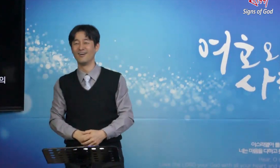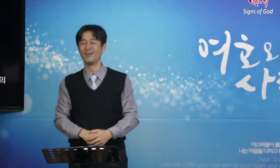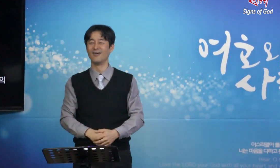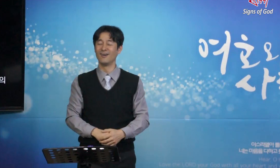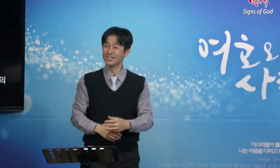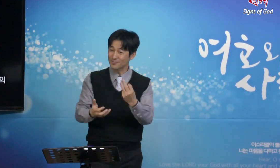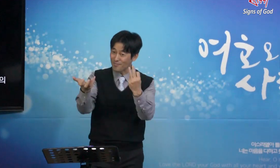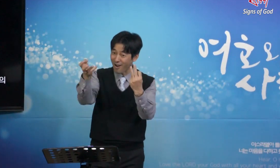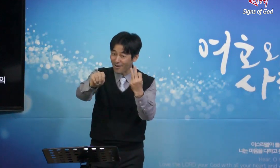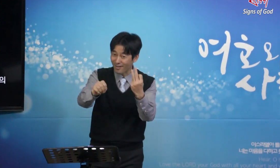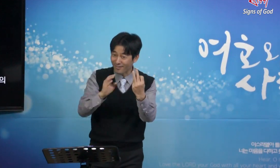수많은 인구들이 있어요.